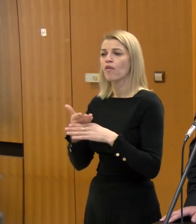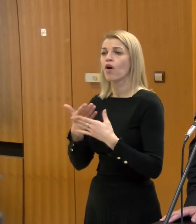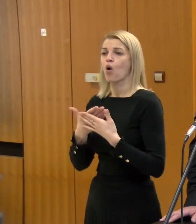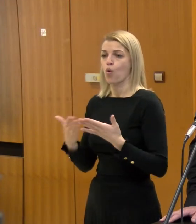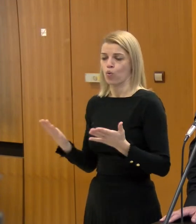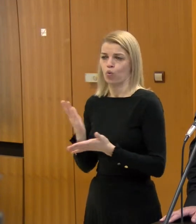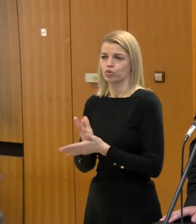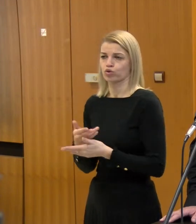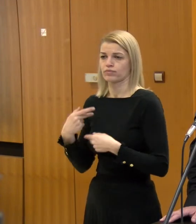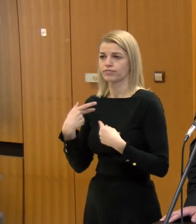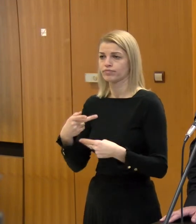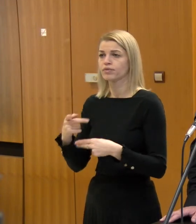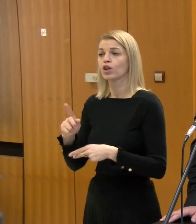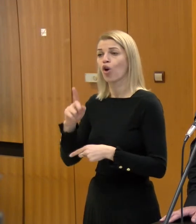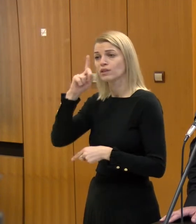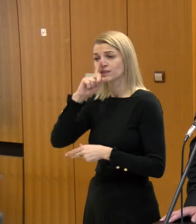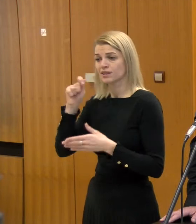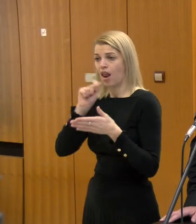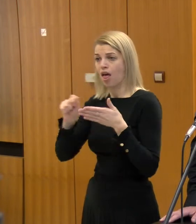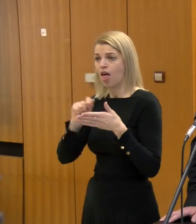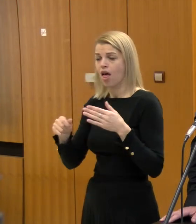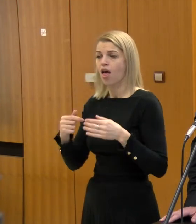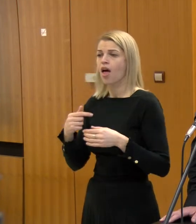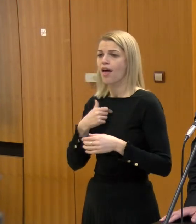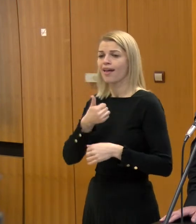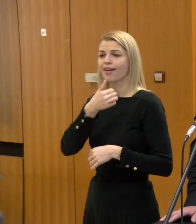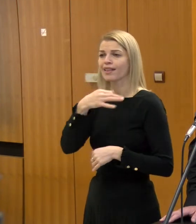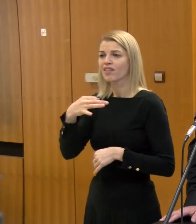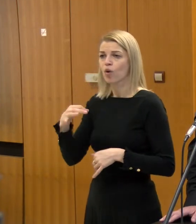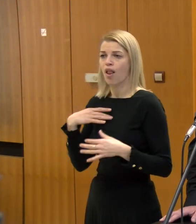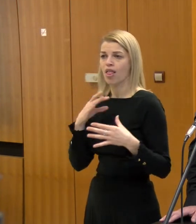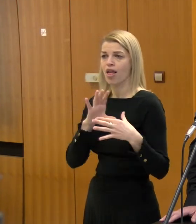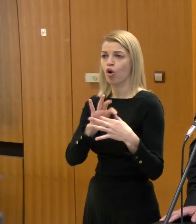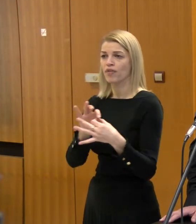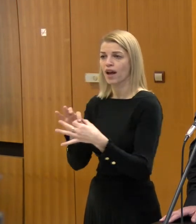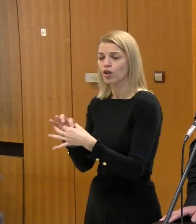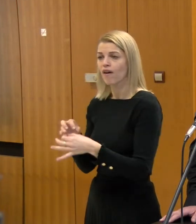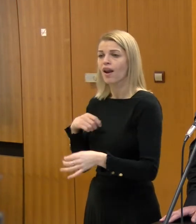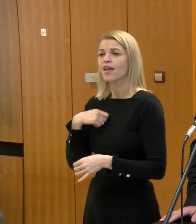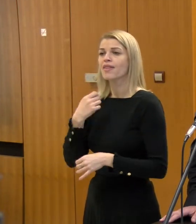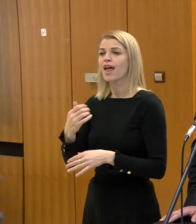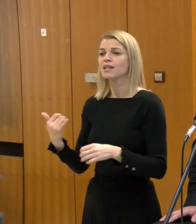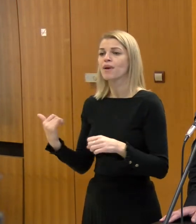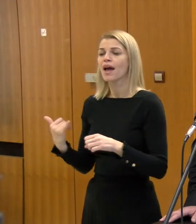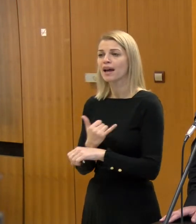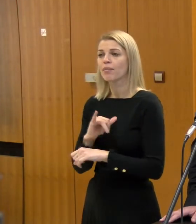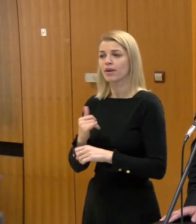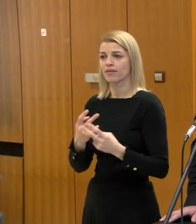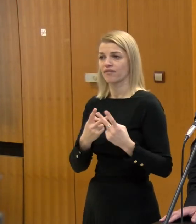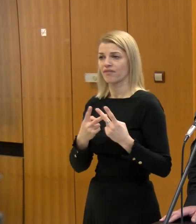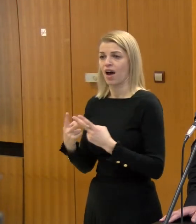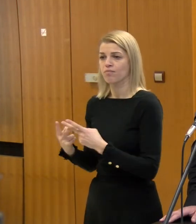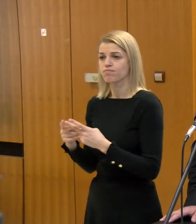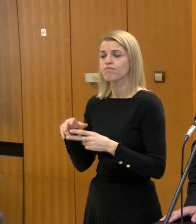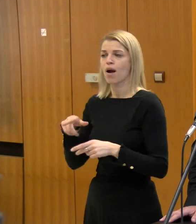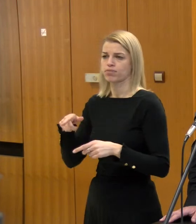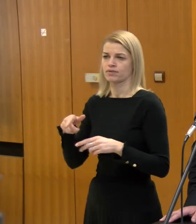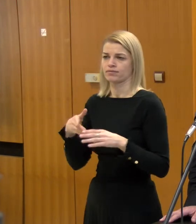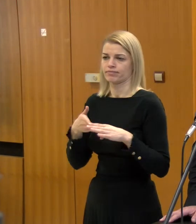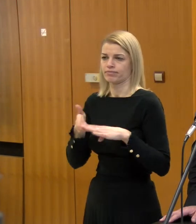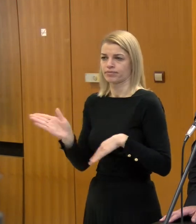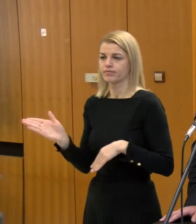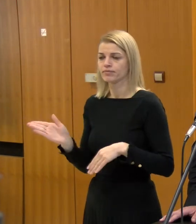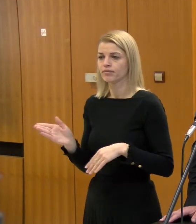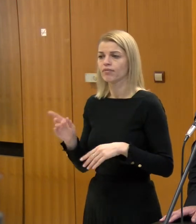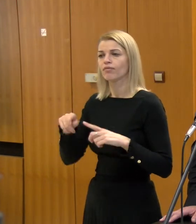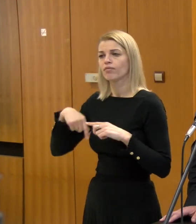Tí, ktorí to vyplnili nesprávne, sme ich individuálne kontaktovali, dali sme tieto chyby aj na web, aby sa ich vyvarovali aj v